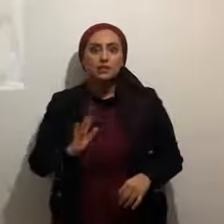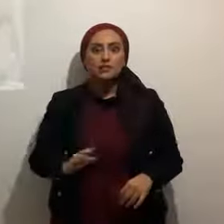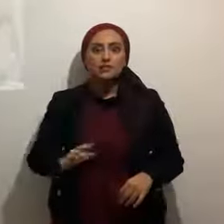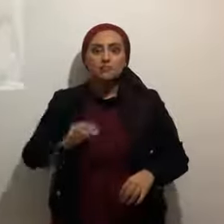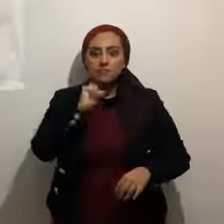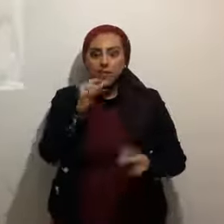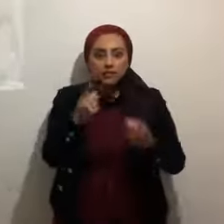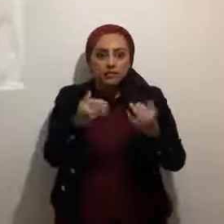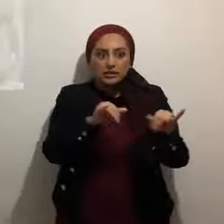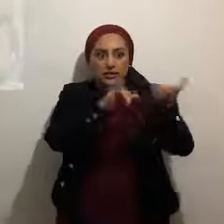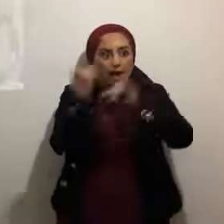mismas firmezas.